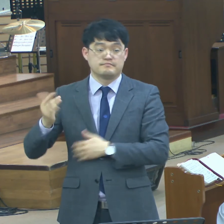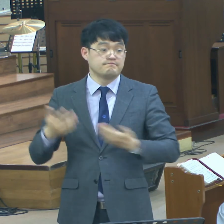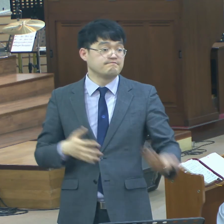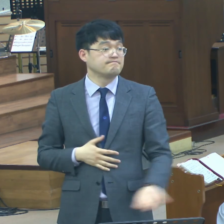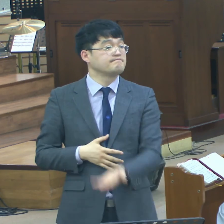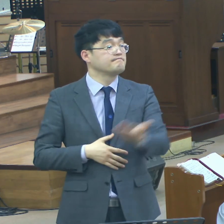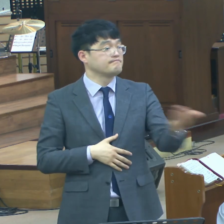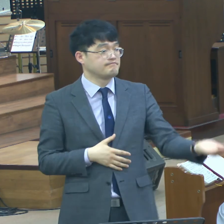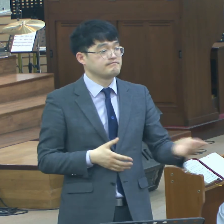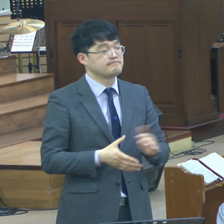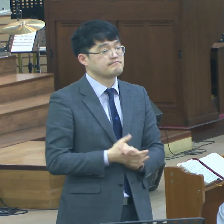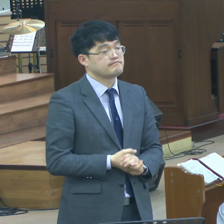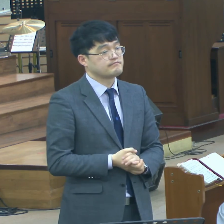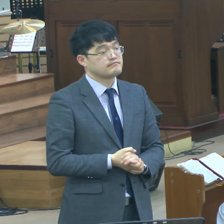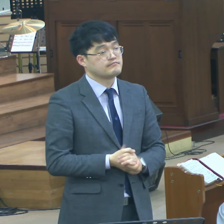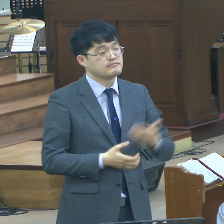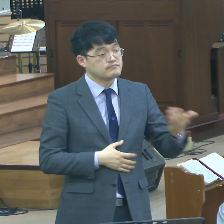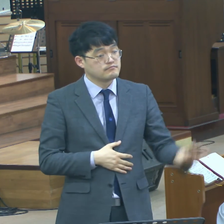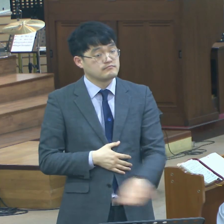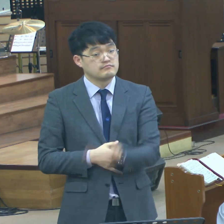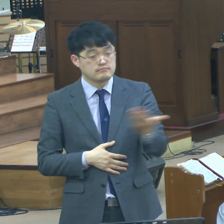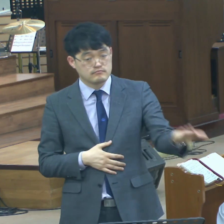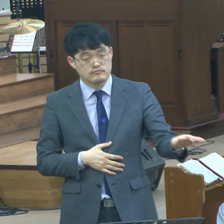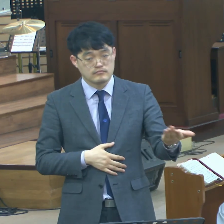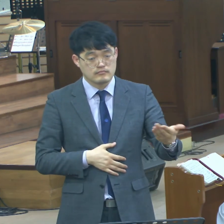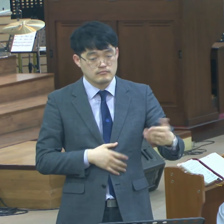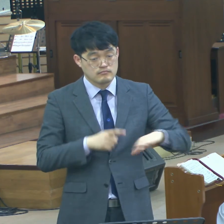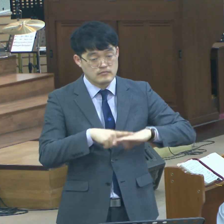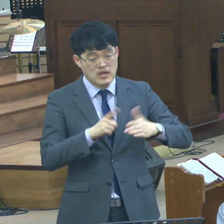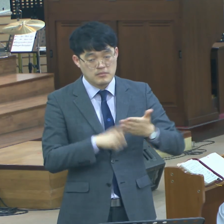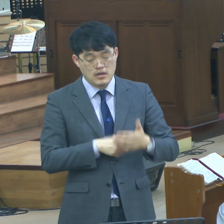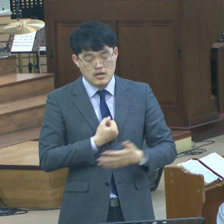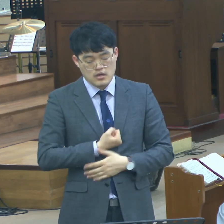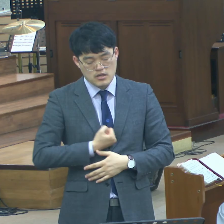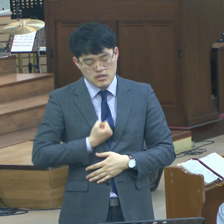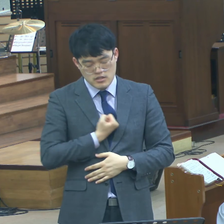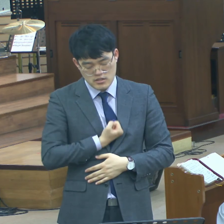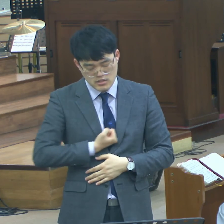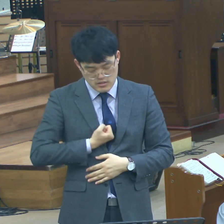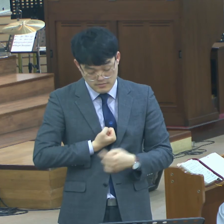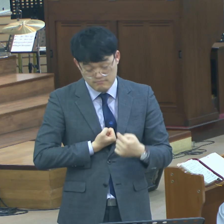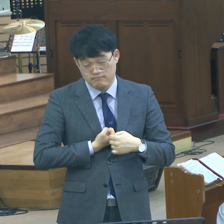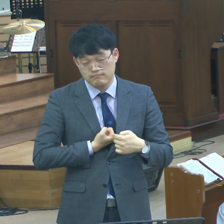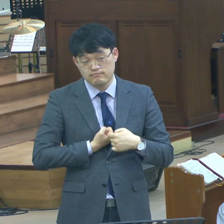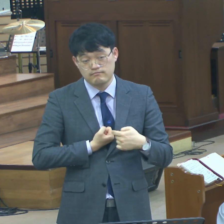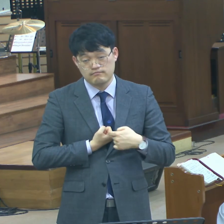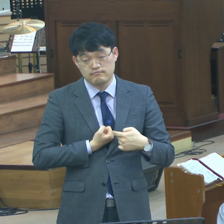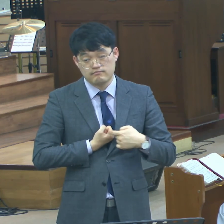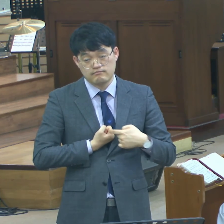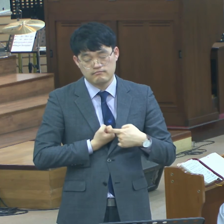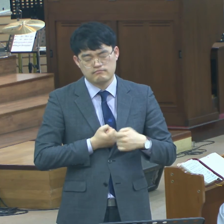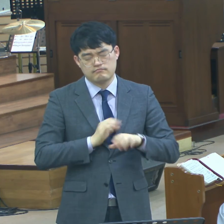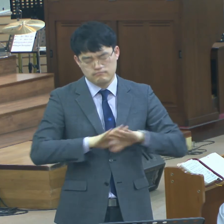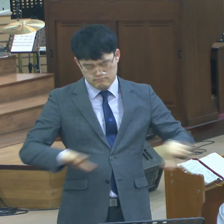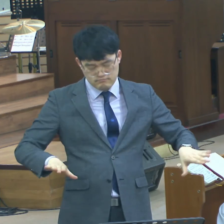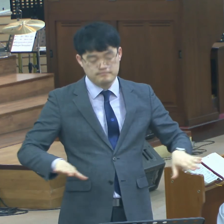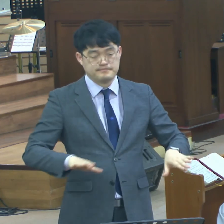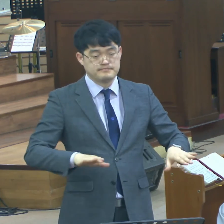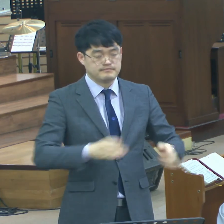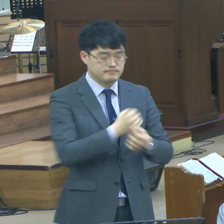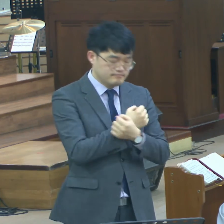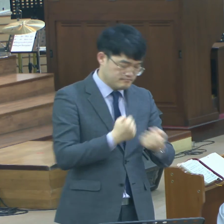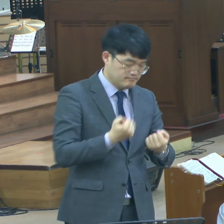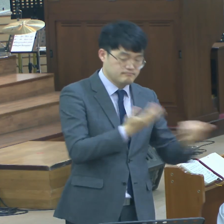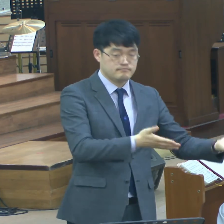여러분, 맺혀 있습니까? 푸는 역사가 있게 되기를 바랍니다.